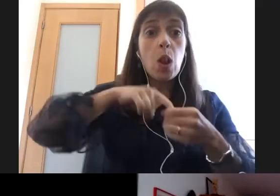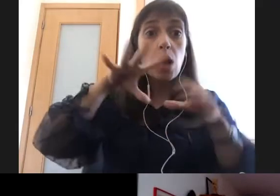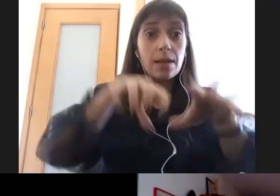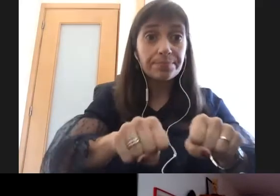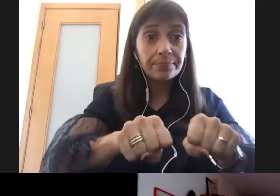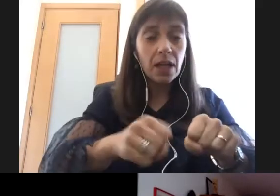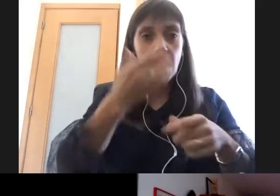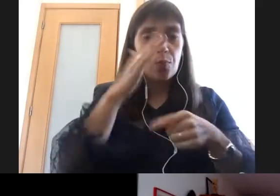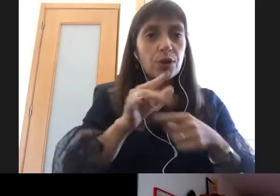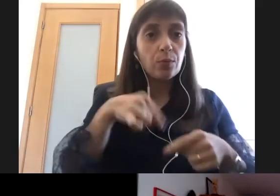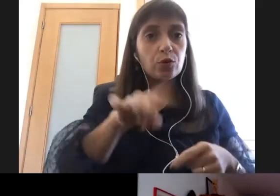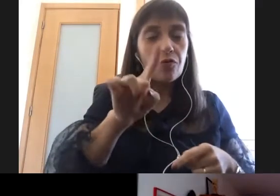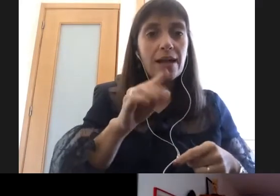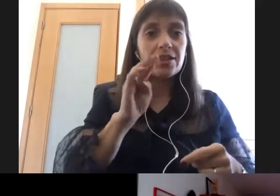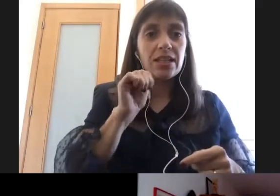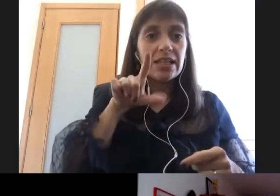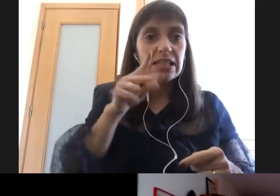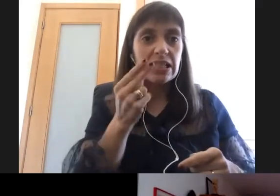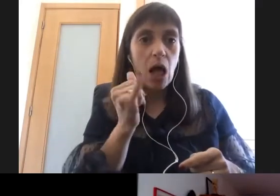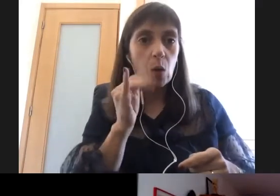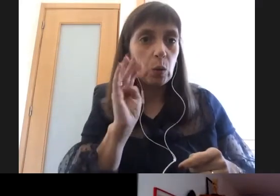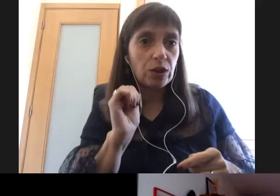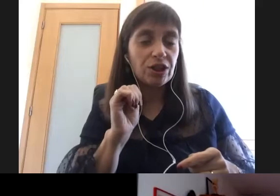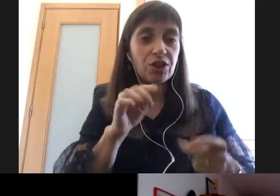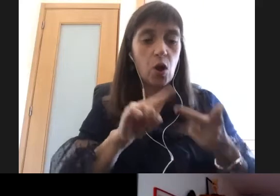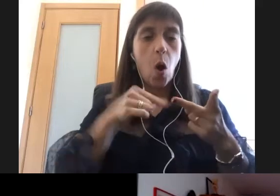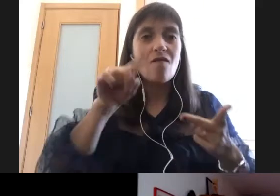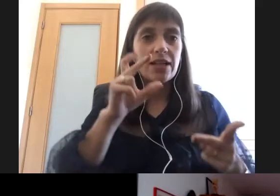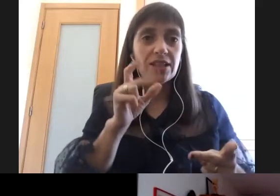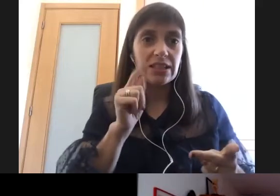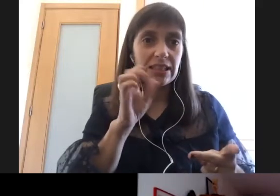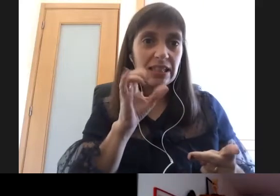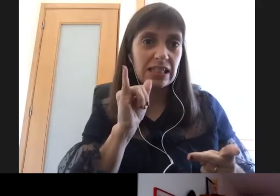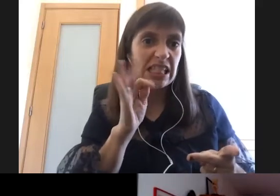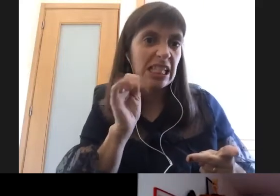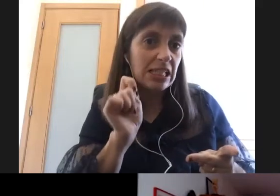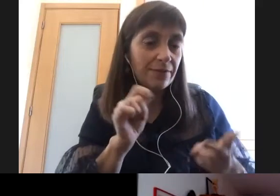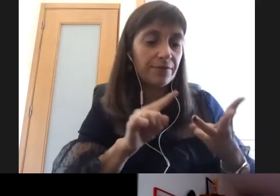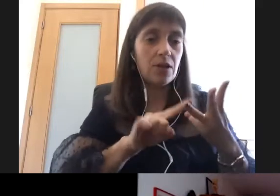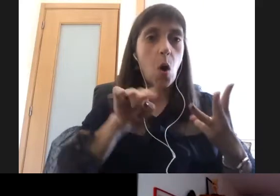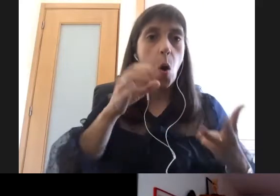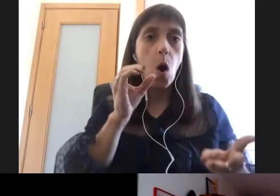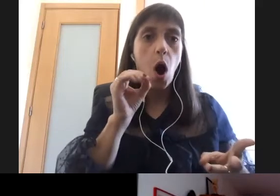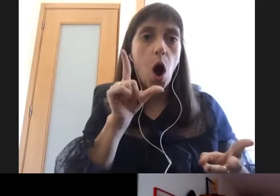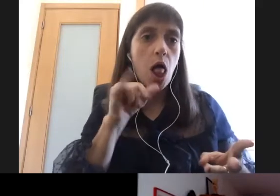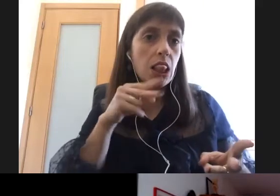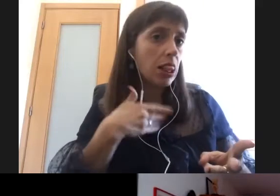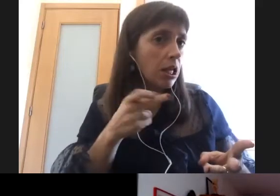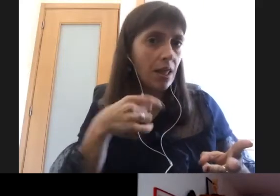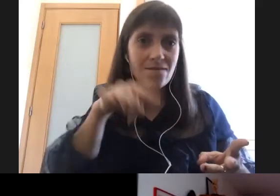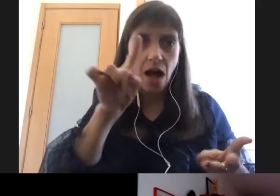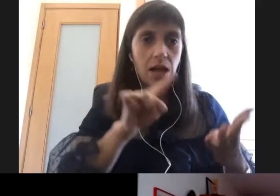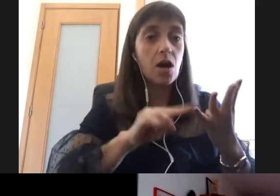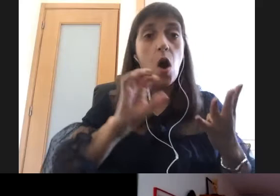vai a São Luís do Maranhão, você vai ao Recife, em Pernambuco, a Olinda, você vai a